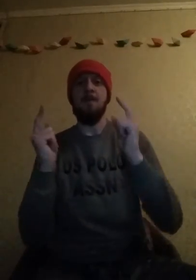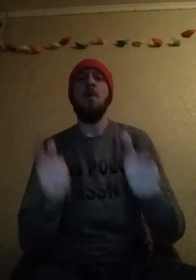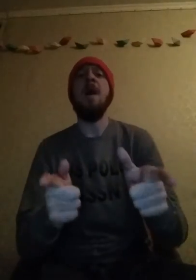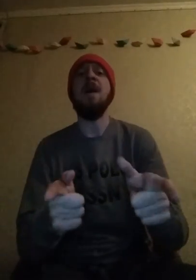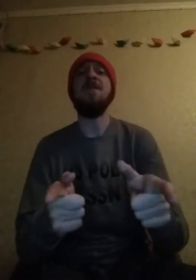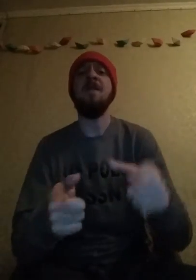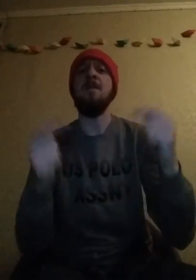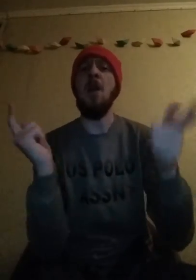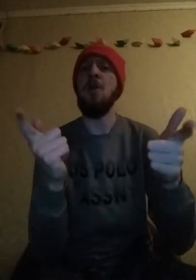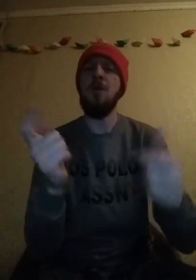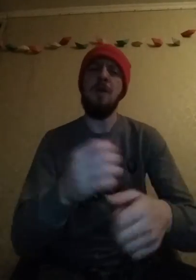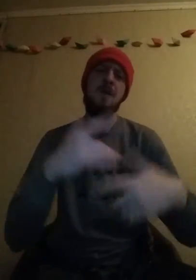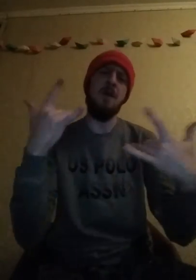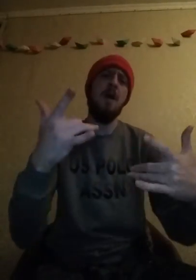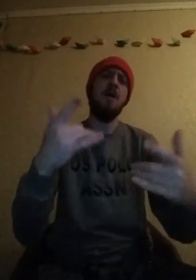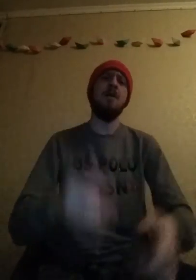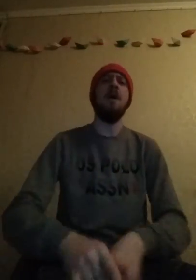მოვა მაისი შენ კი აღარ